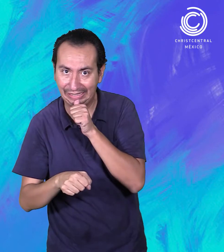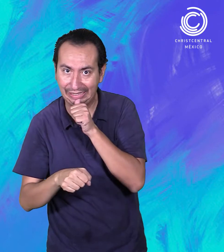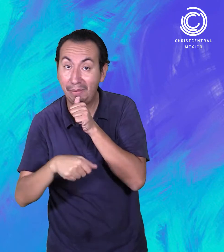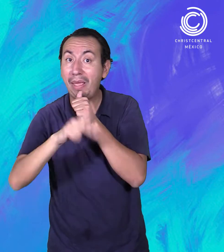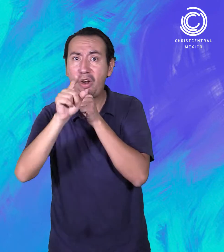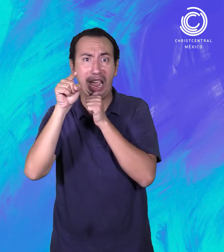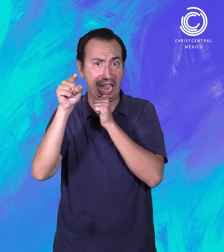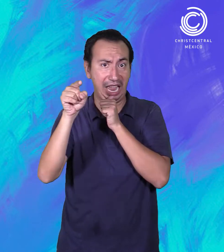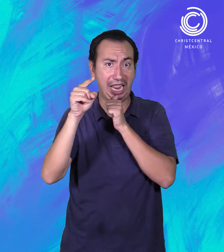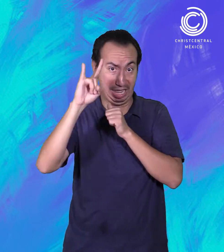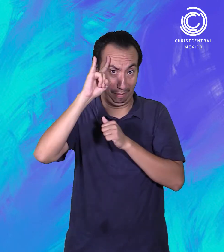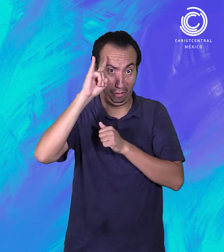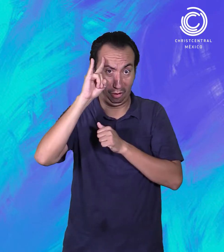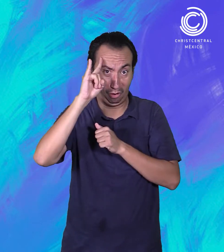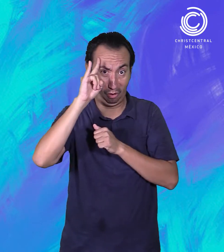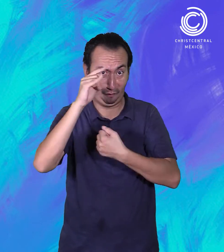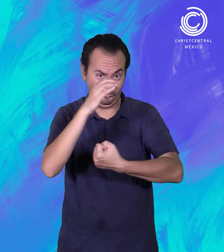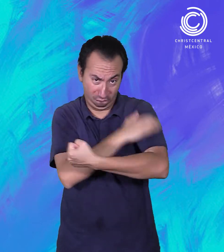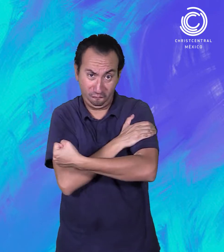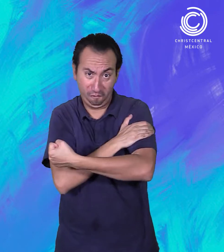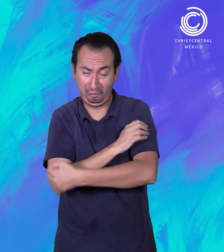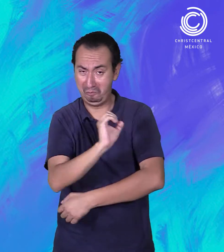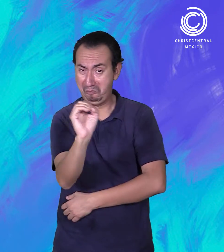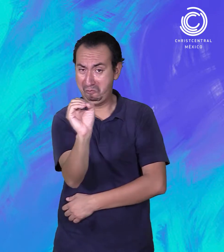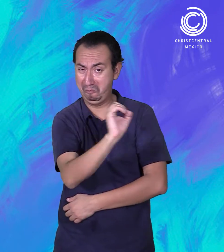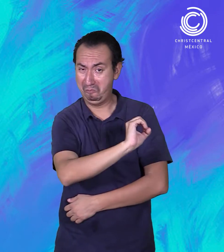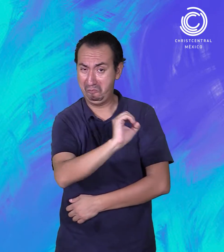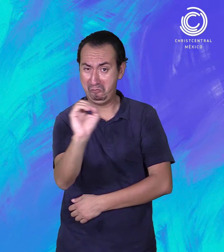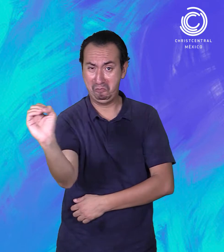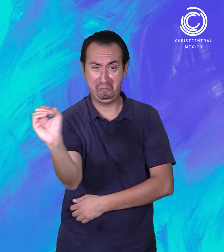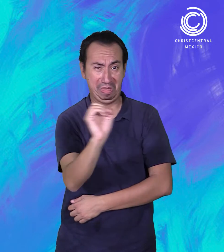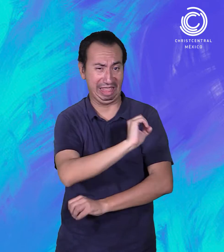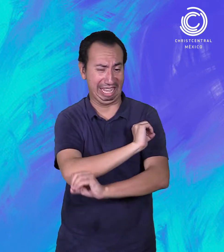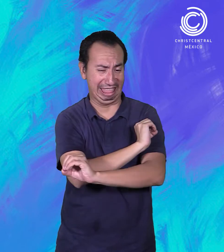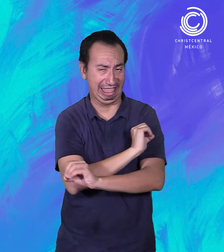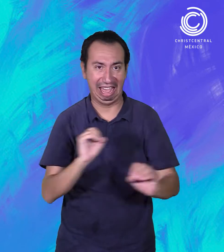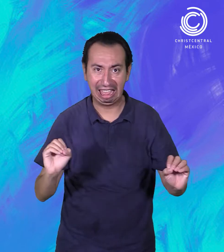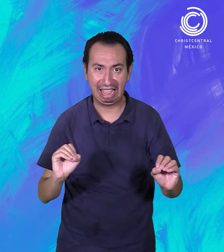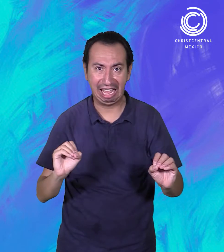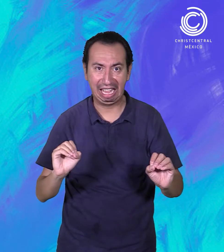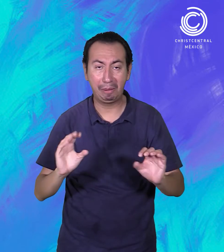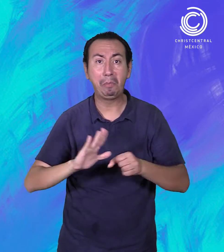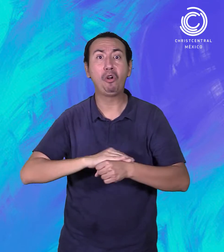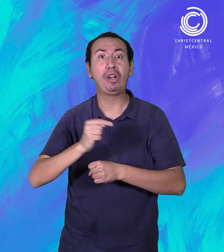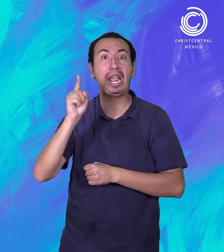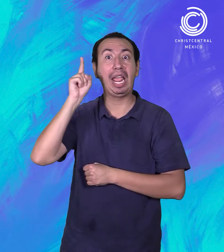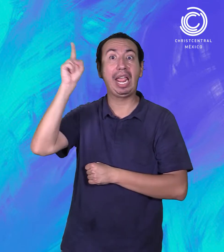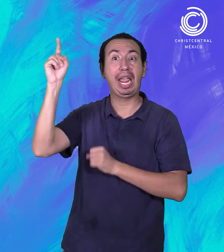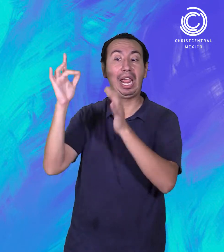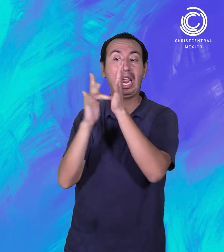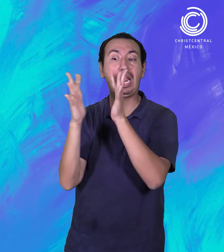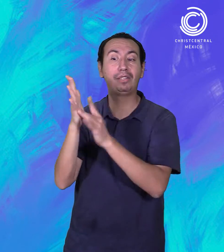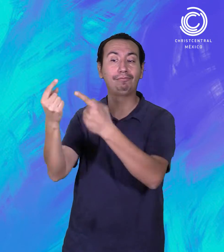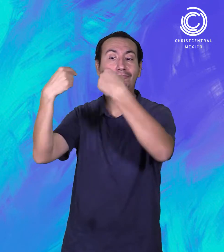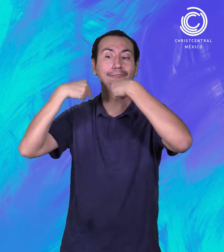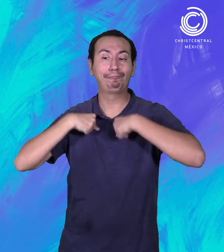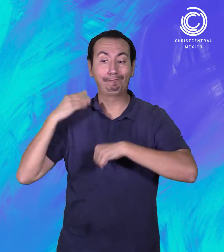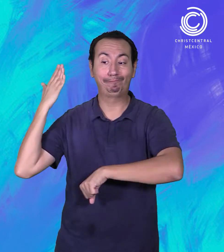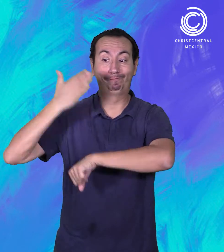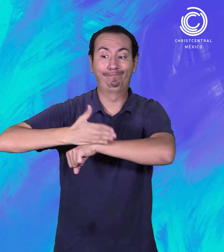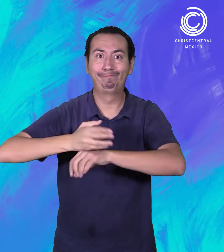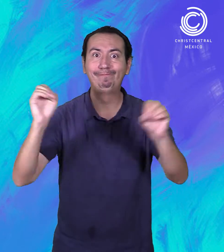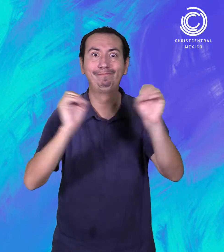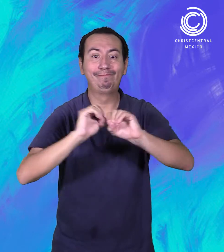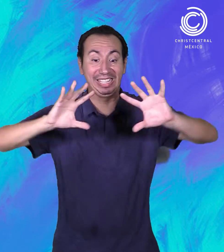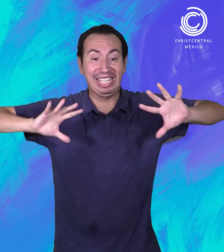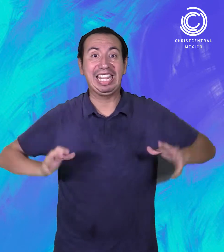está vencido. Que ya no hay más juicio para nosotros, porque hemos sido perdonados, ya no hay más condenación para los que